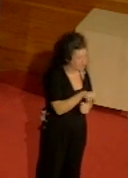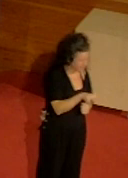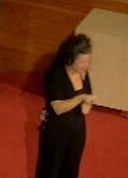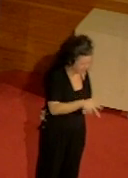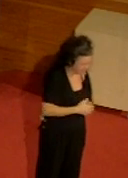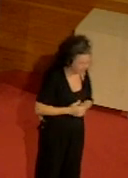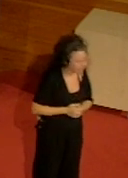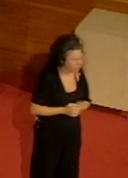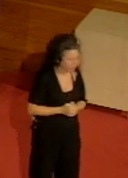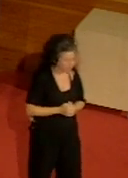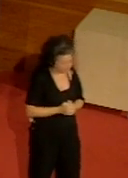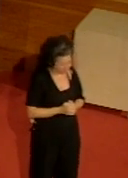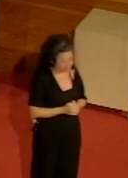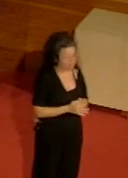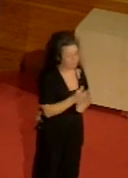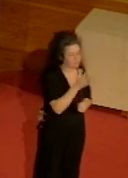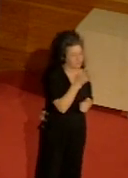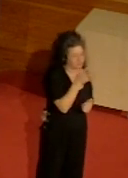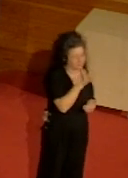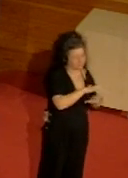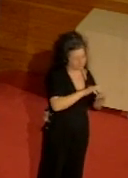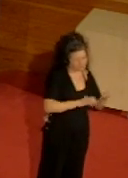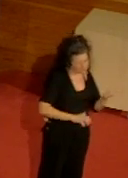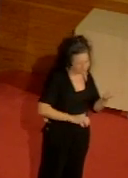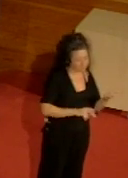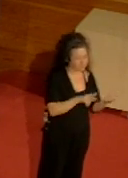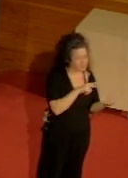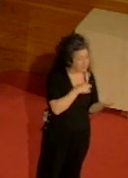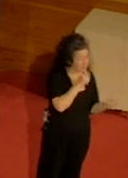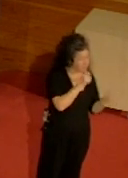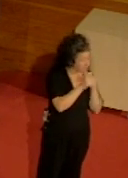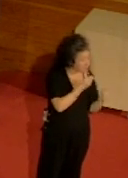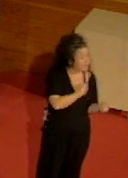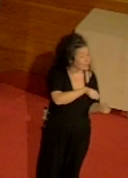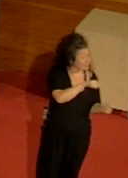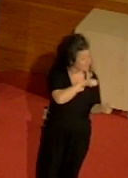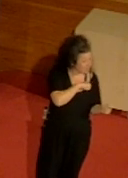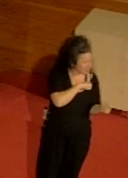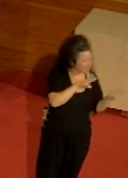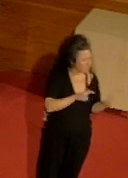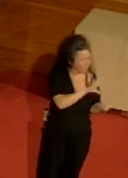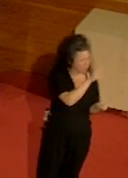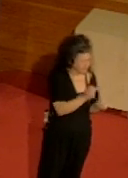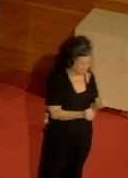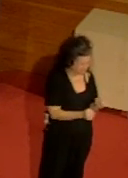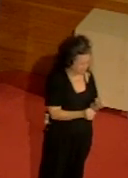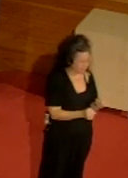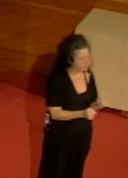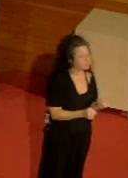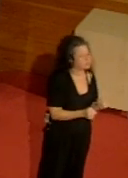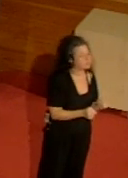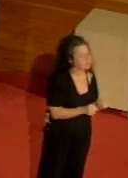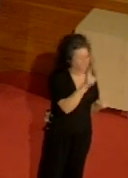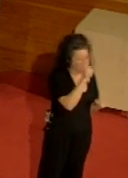2019, con la crónica Los muertos que me habitan, y el premio de periodismo en español sobre África, Saliu Traore, en